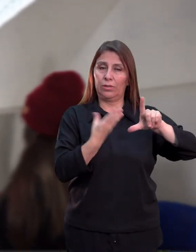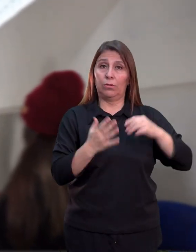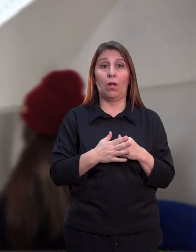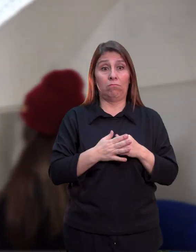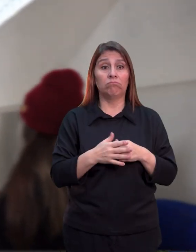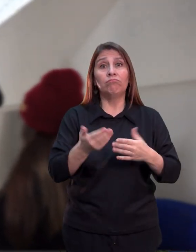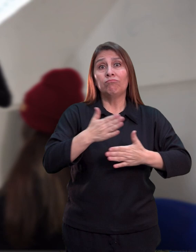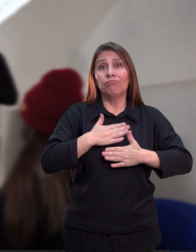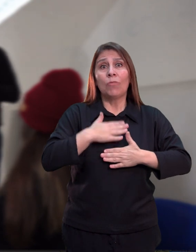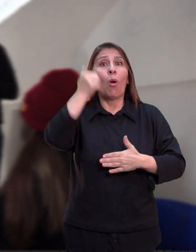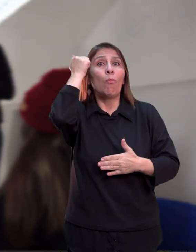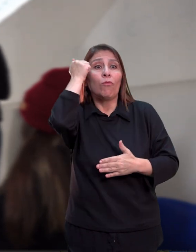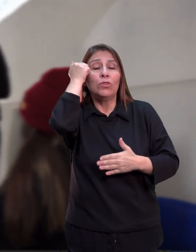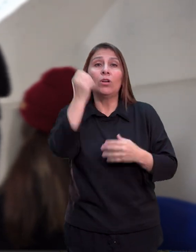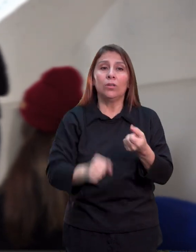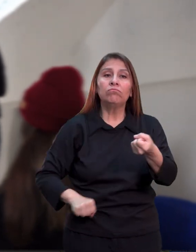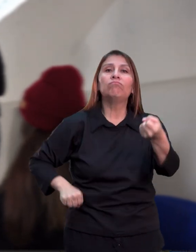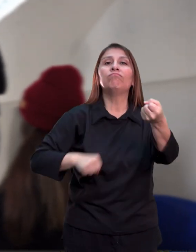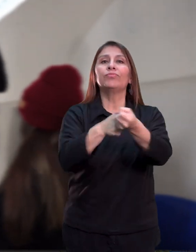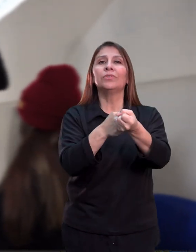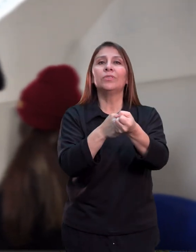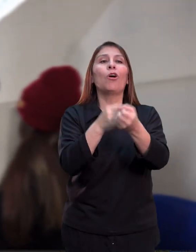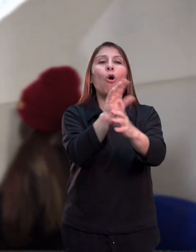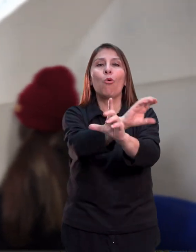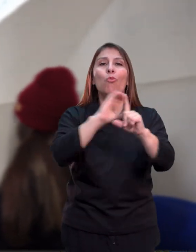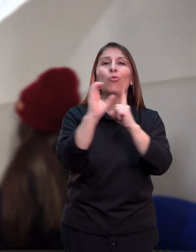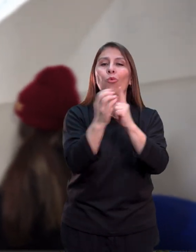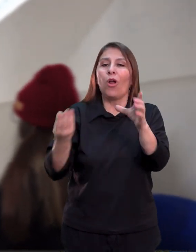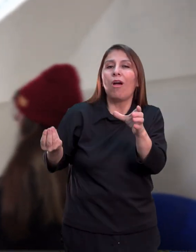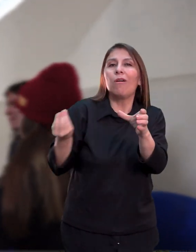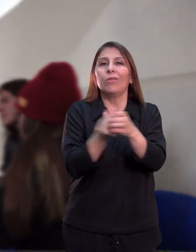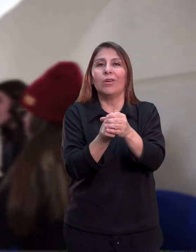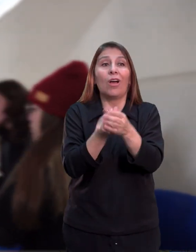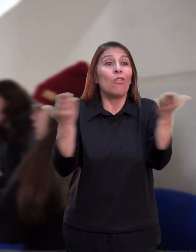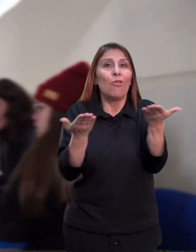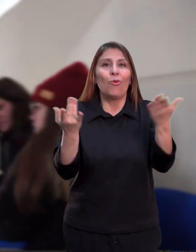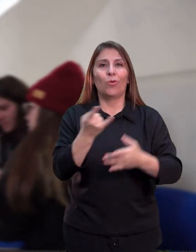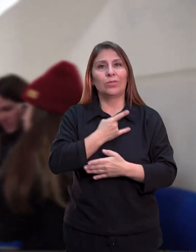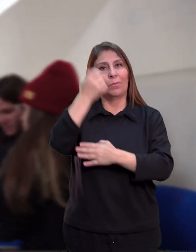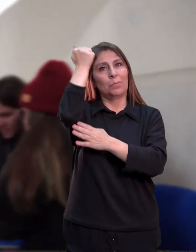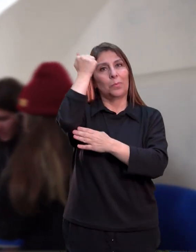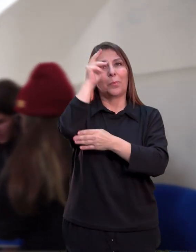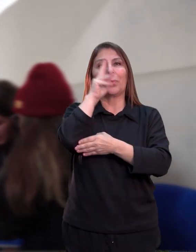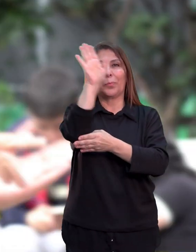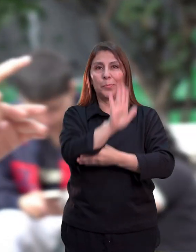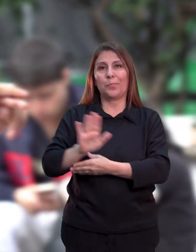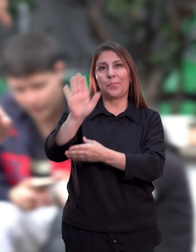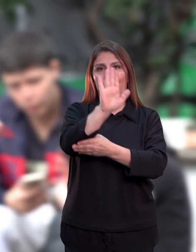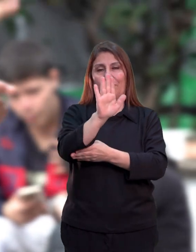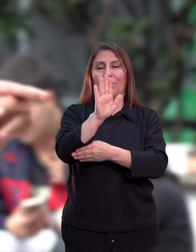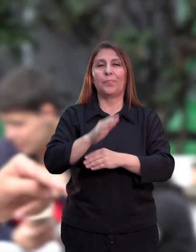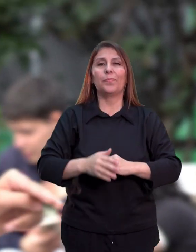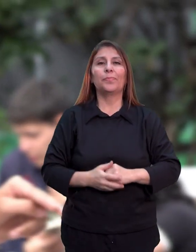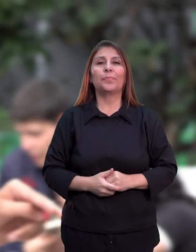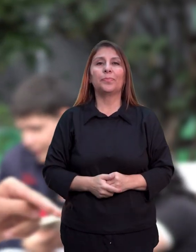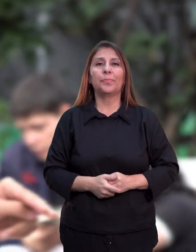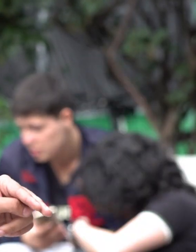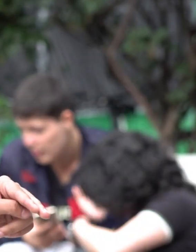supuesto, ellos también aportan a la consolidación de una cultura inclusiva en la Universidad Pedagógica Nacional.